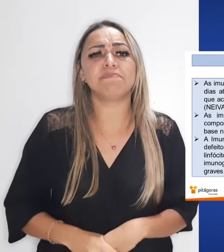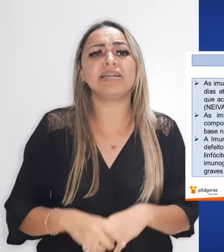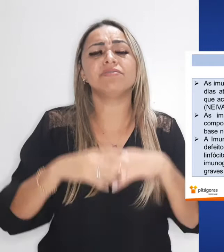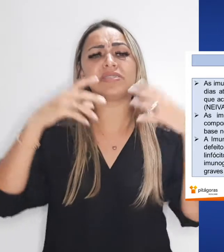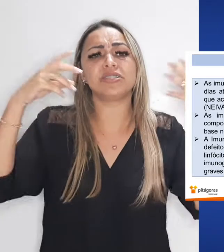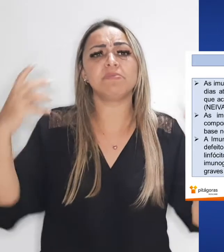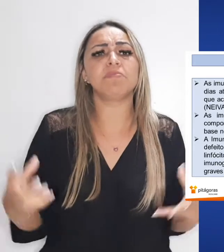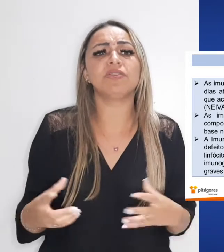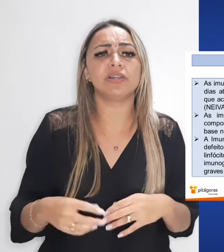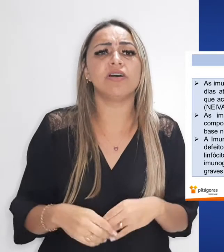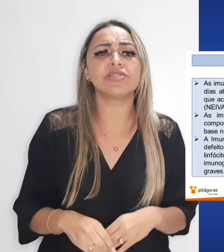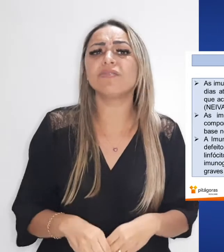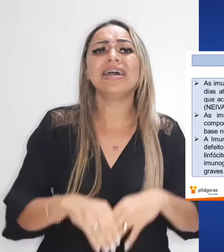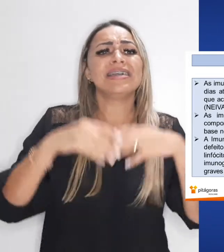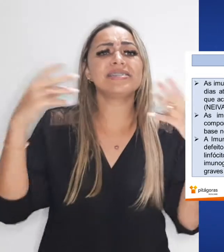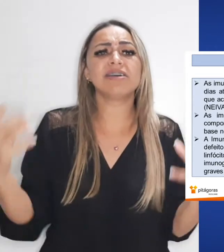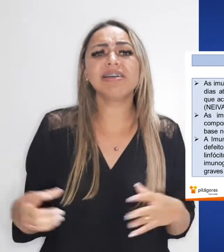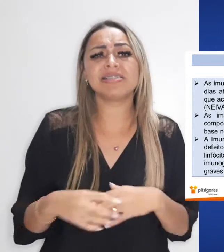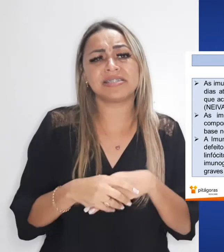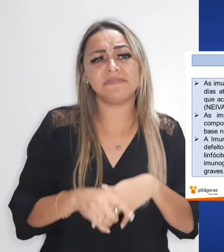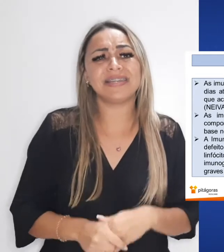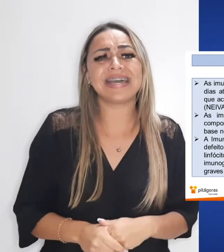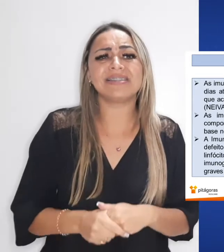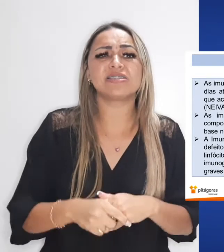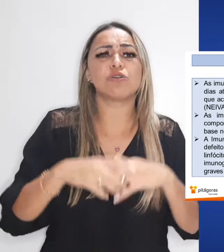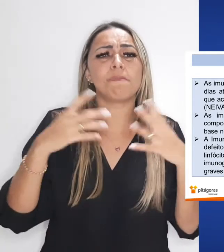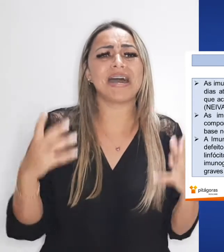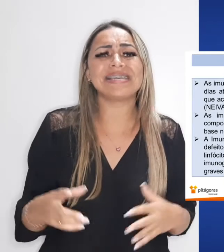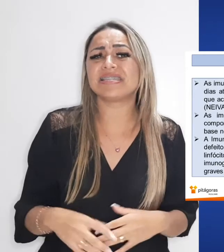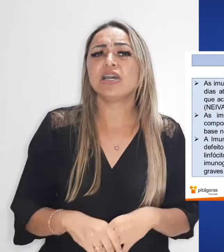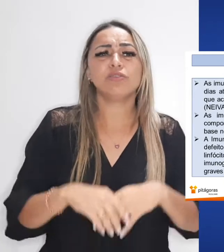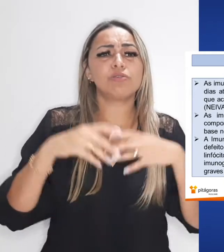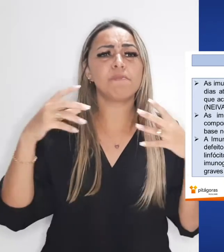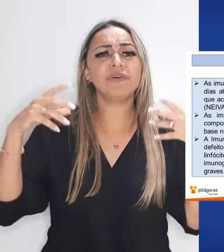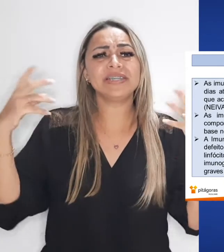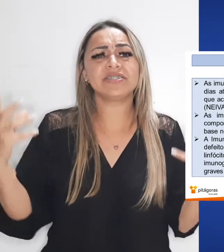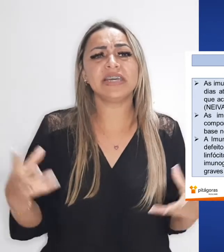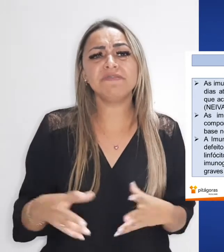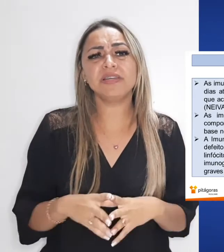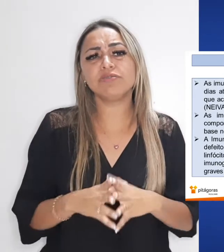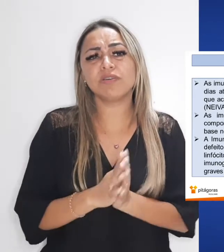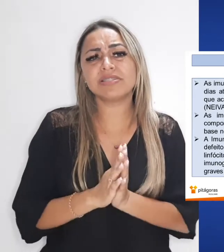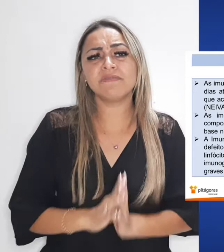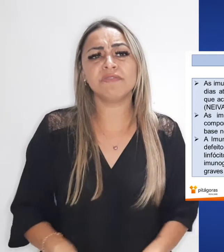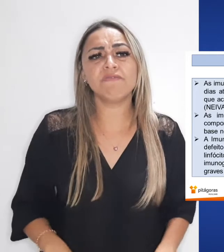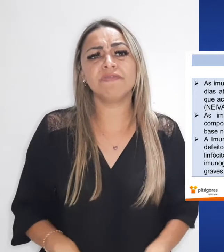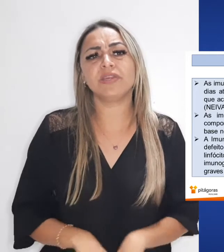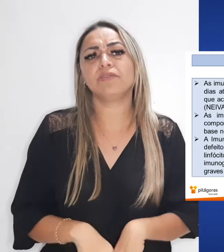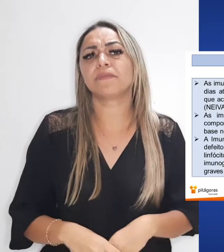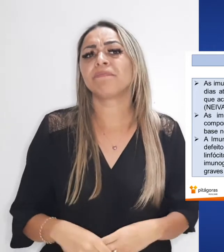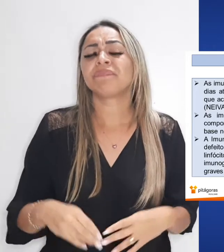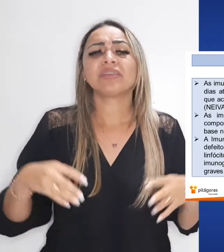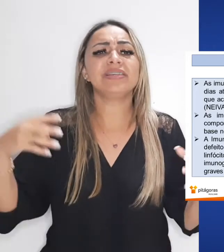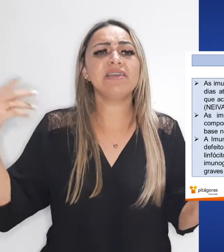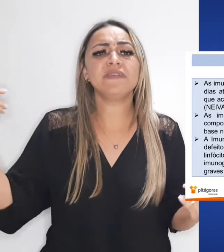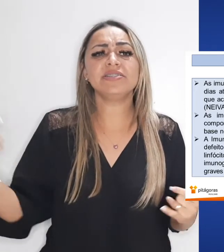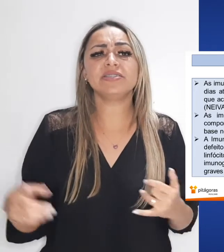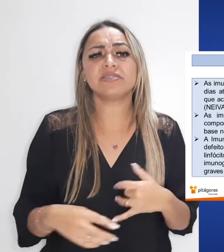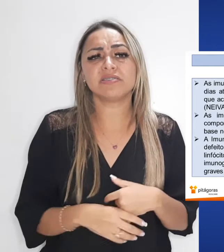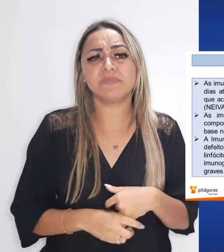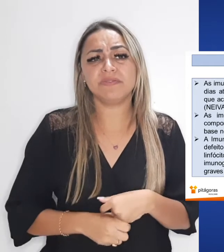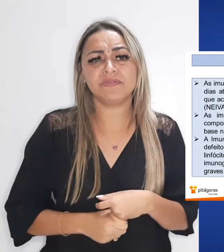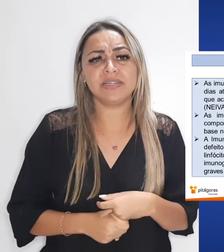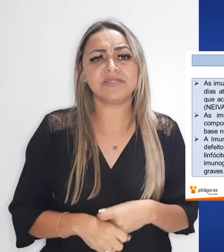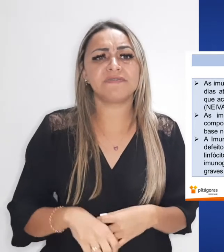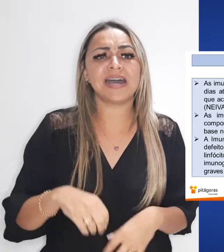que fazem parte do sistema imunológico e são classificadas com base no componente defeituoso envolvido. Neiva e